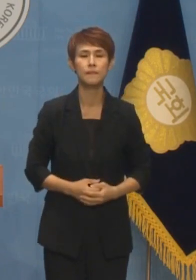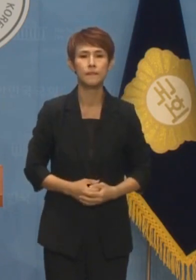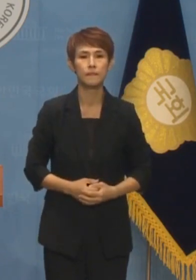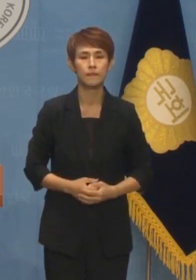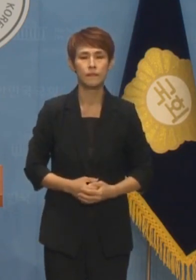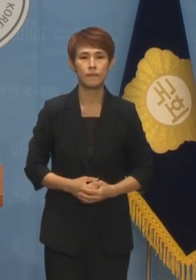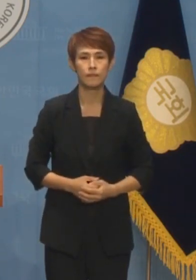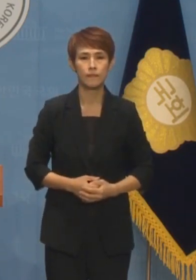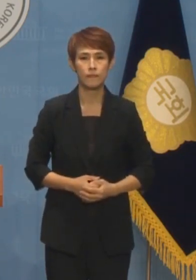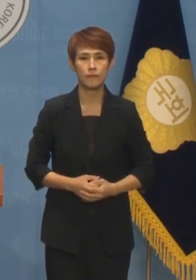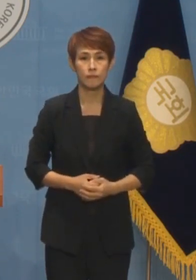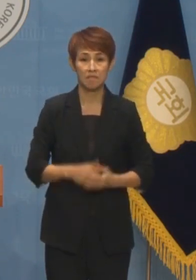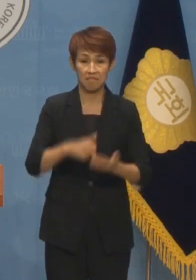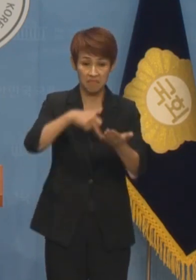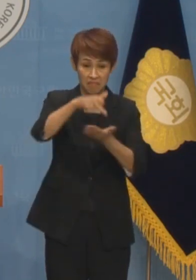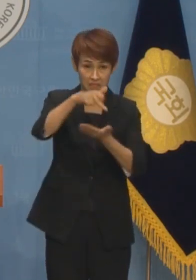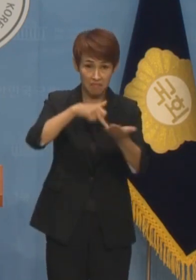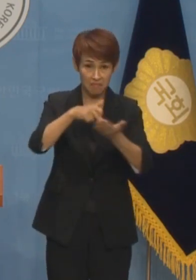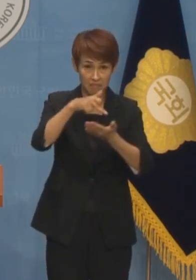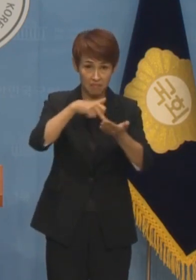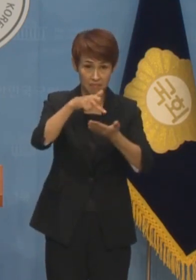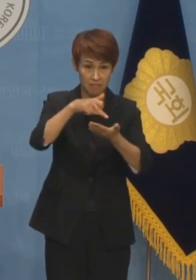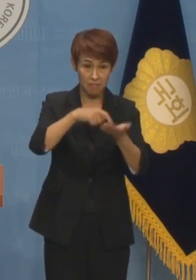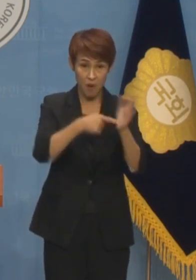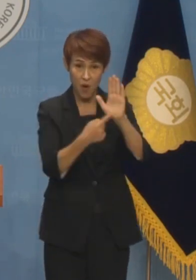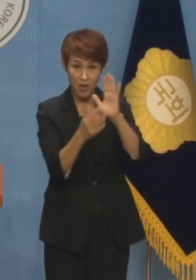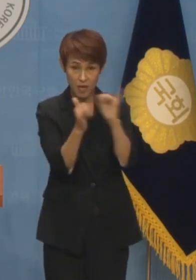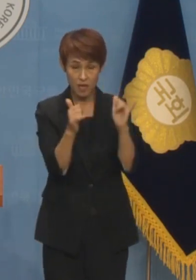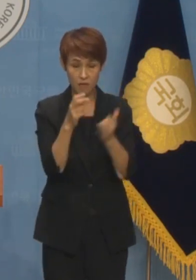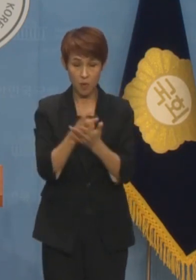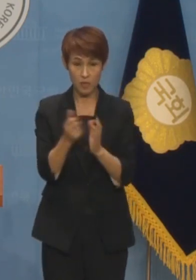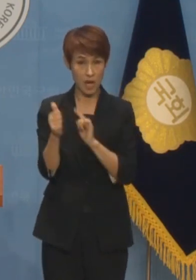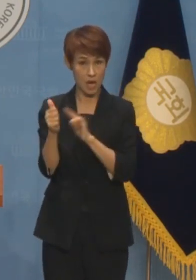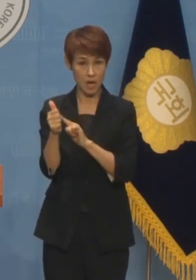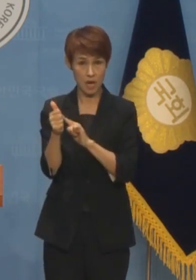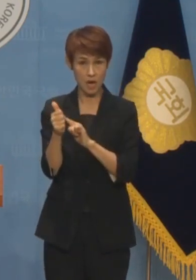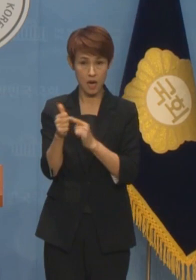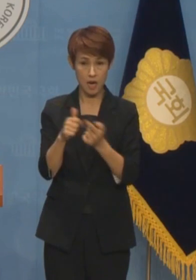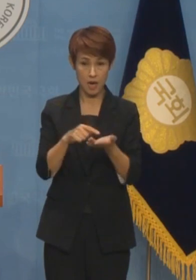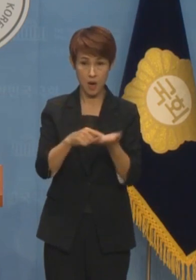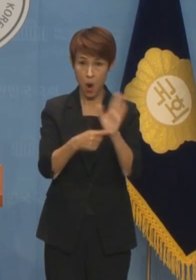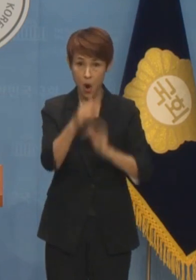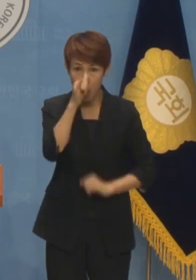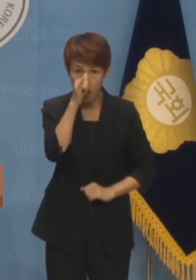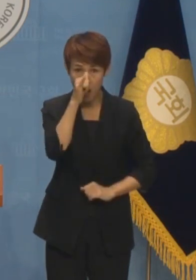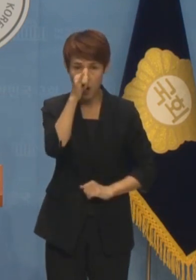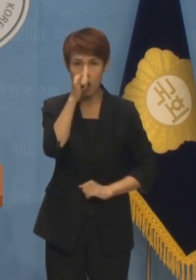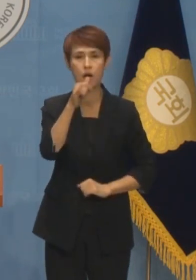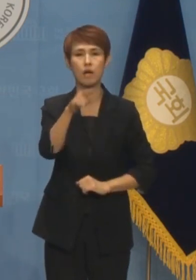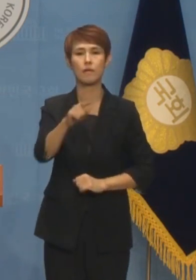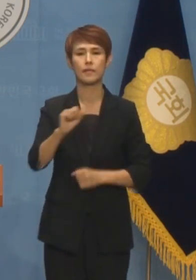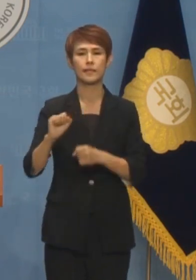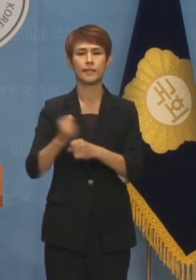만약 당토 유출자가 김기헌 변호사가 맞다면이는 제공 사건이자